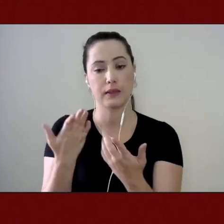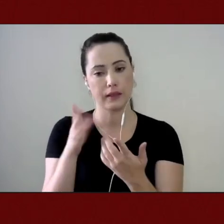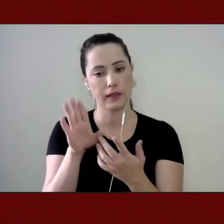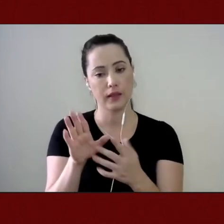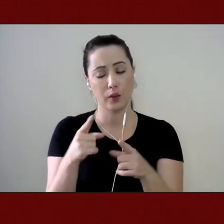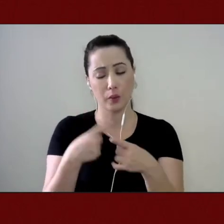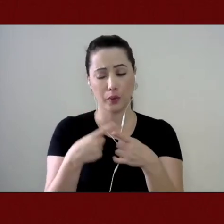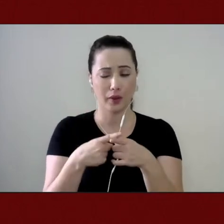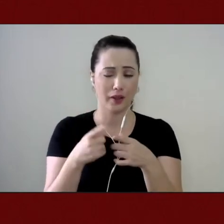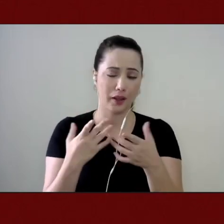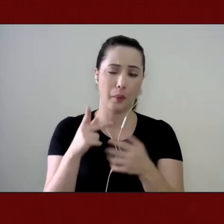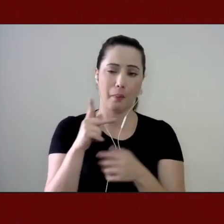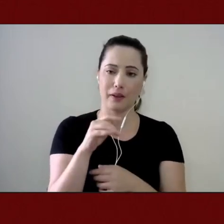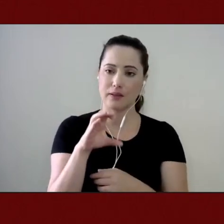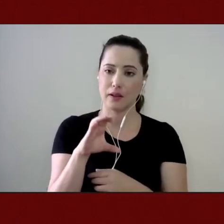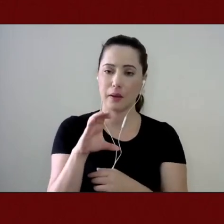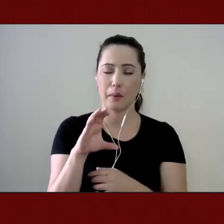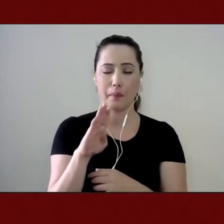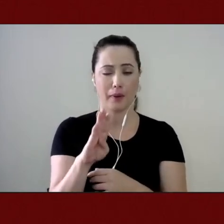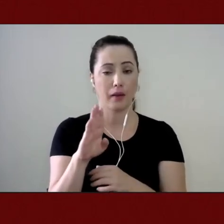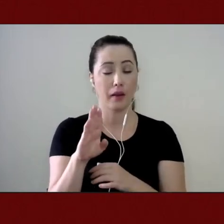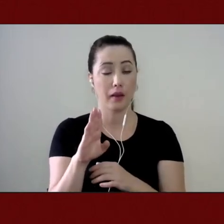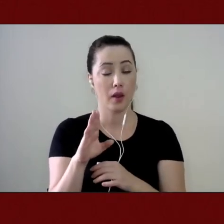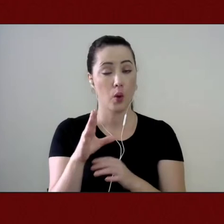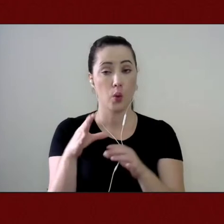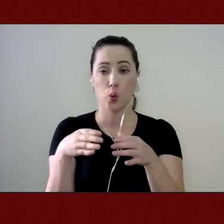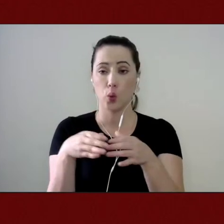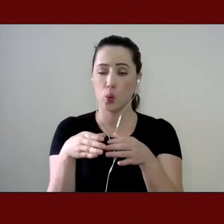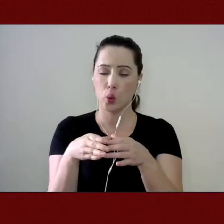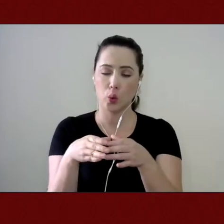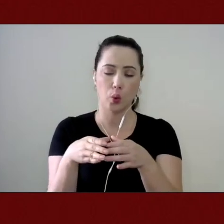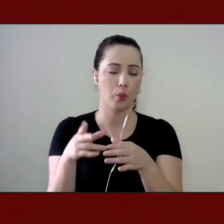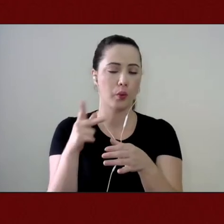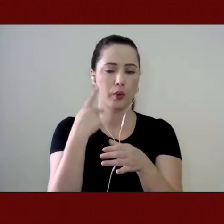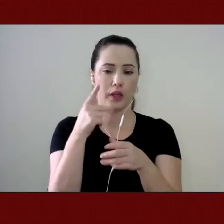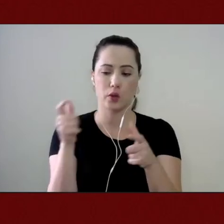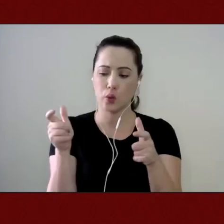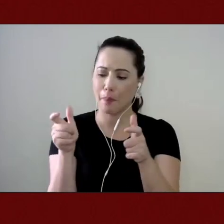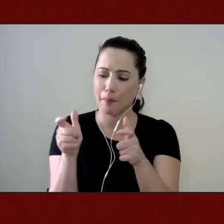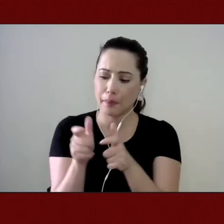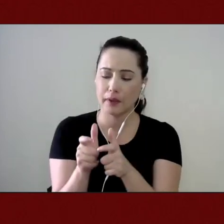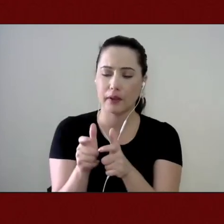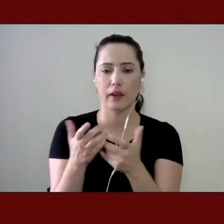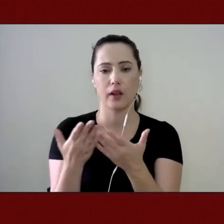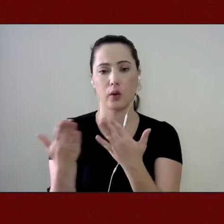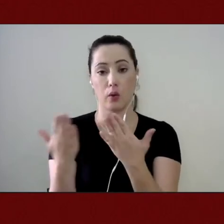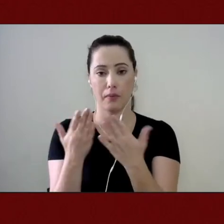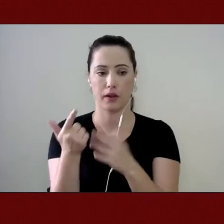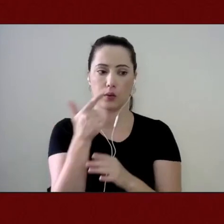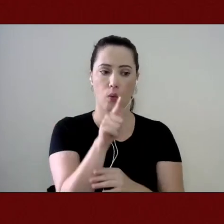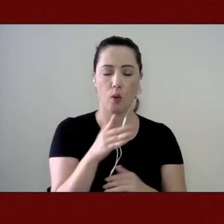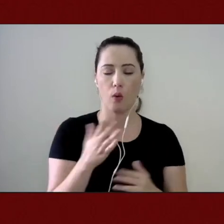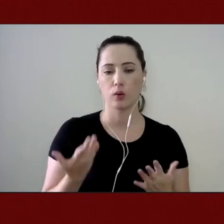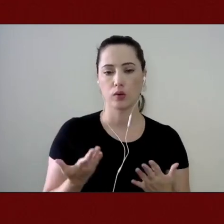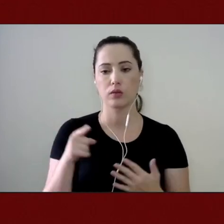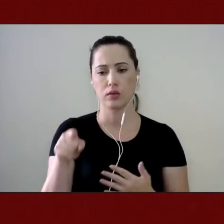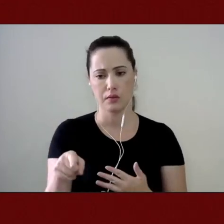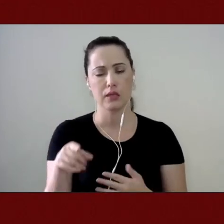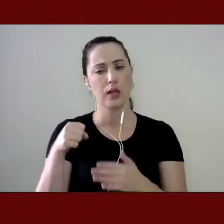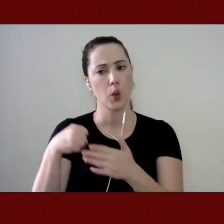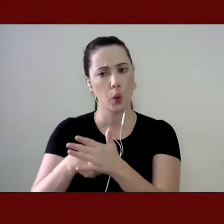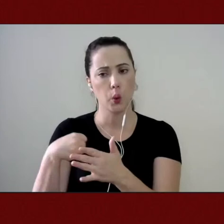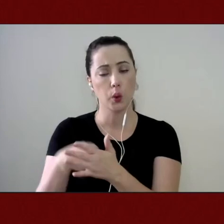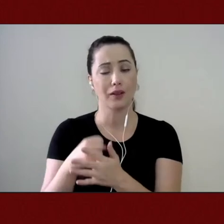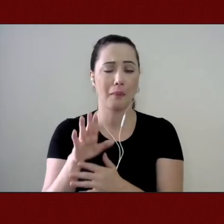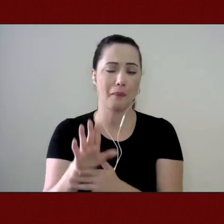político muito conservador da vida brasileira, e ainda que atuante, enfim,